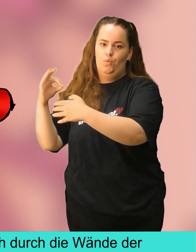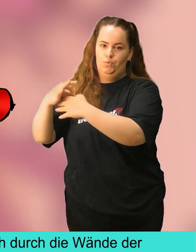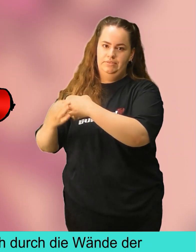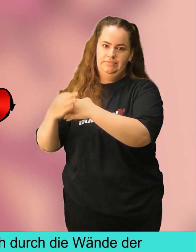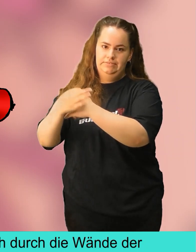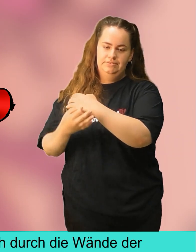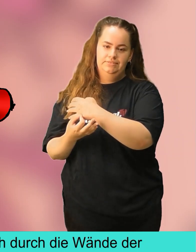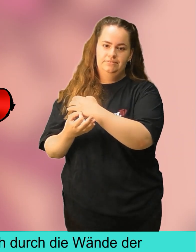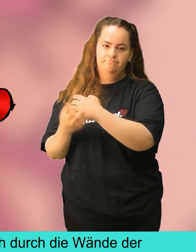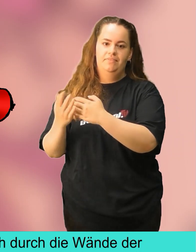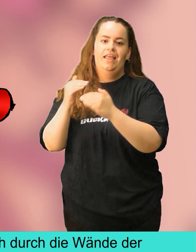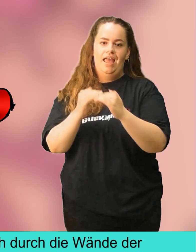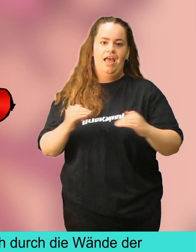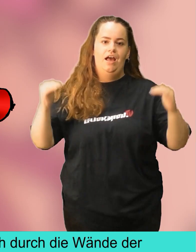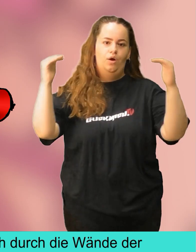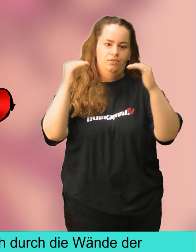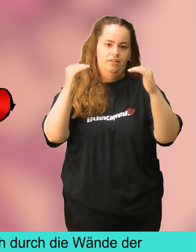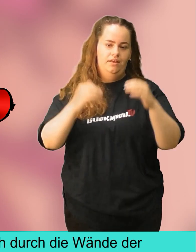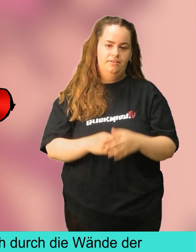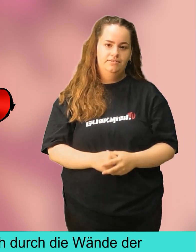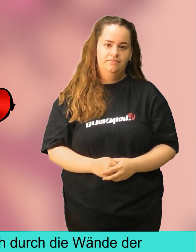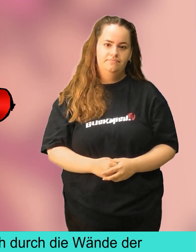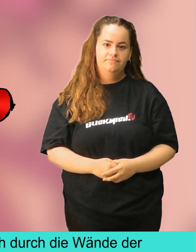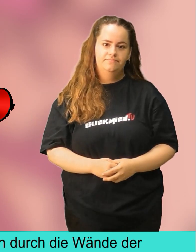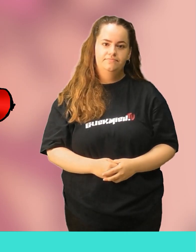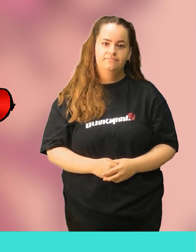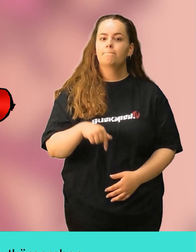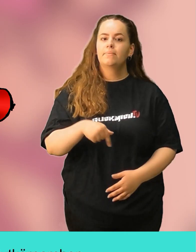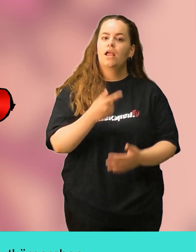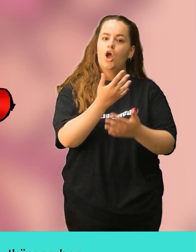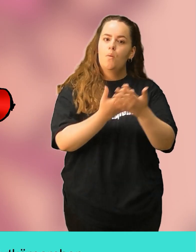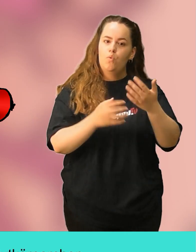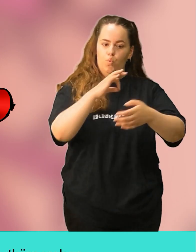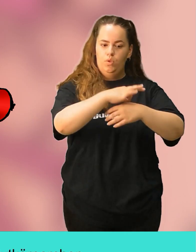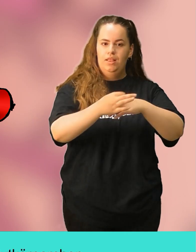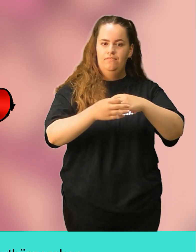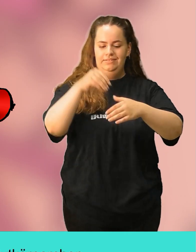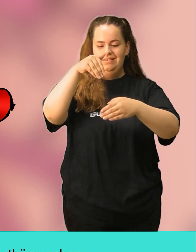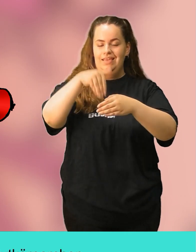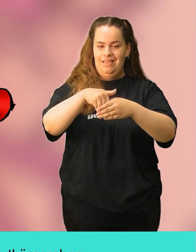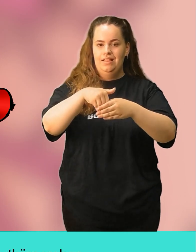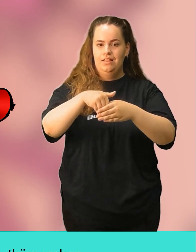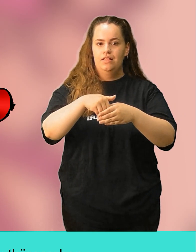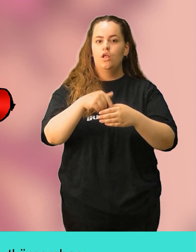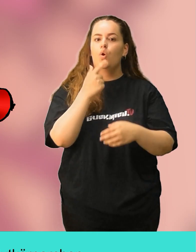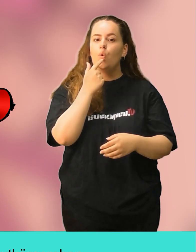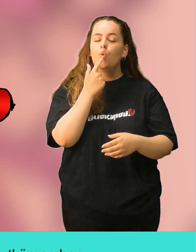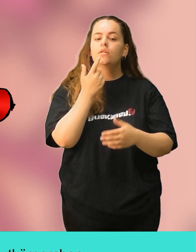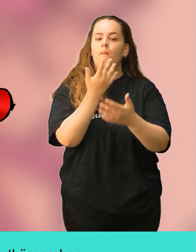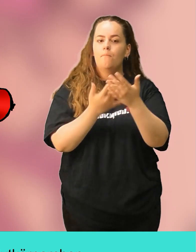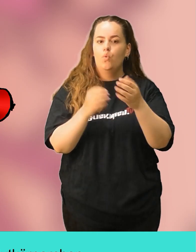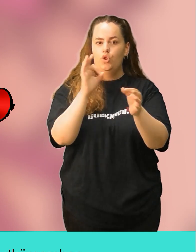Lungenbläschen in die Blutgefäße, um einen Ausgleich herzustellen. In den Blutgefäßen sind rote Blutkörperchen.